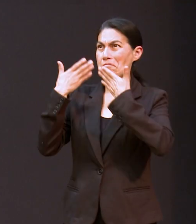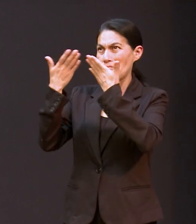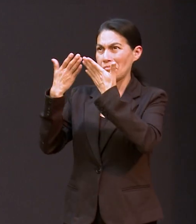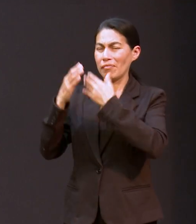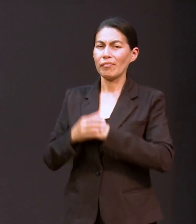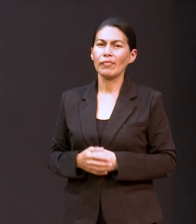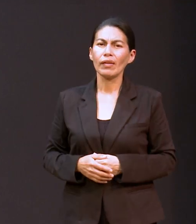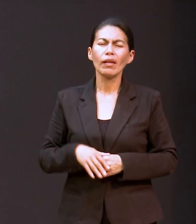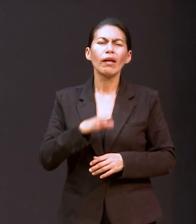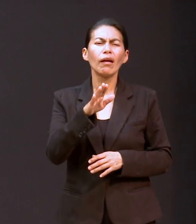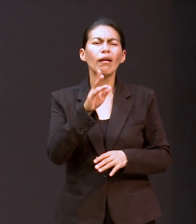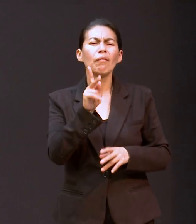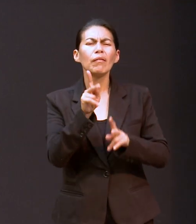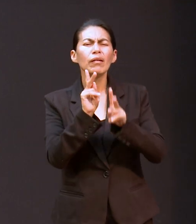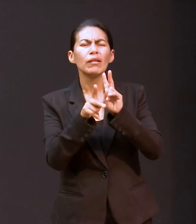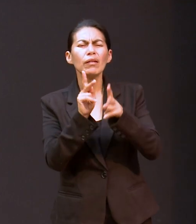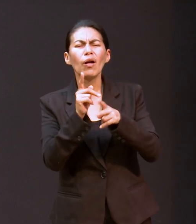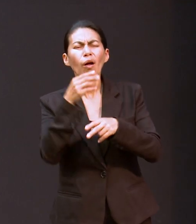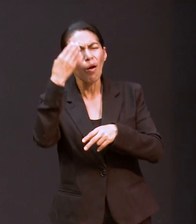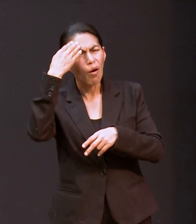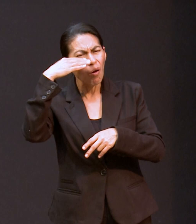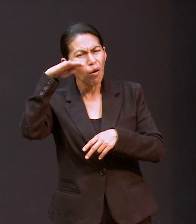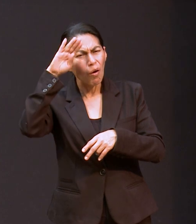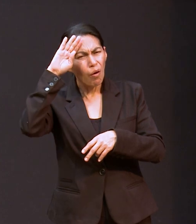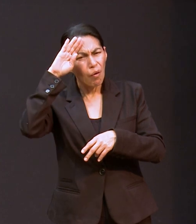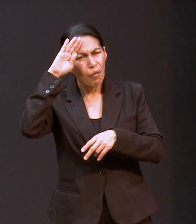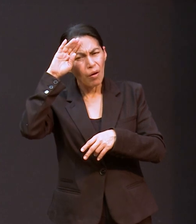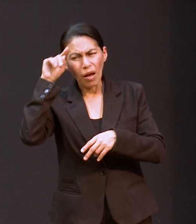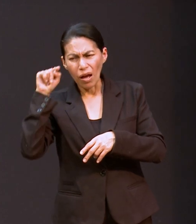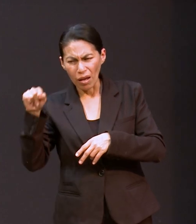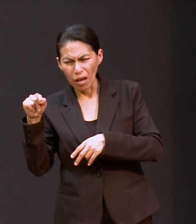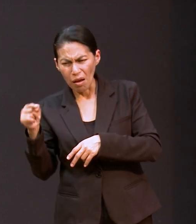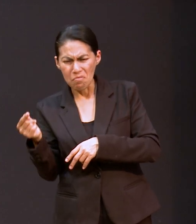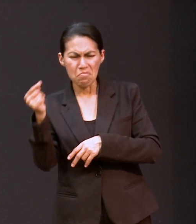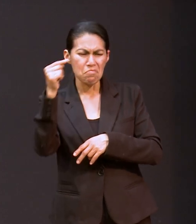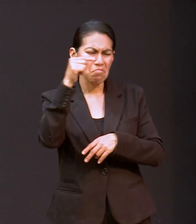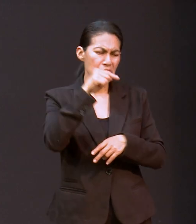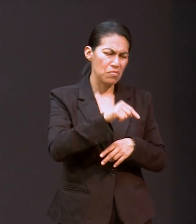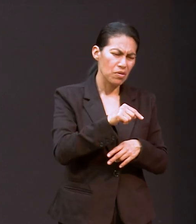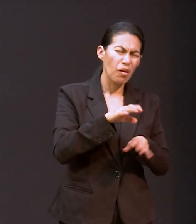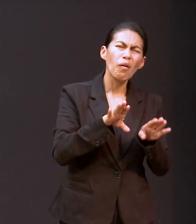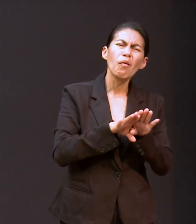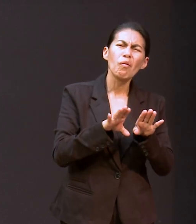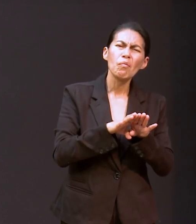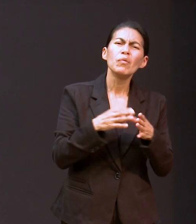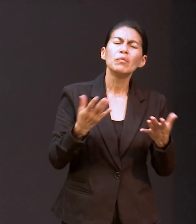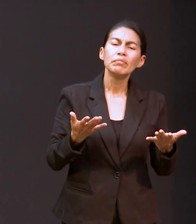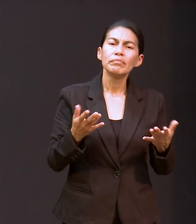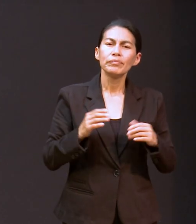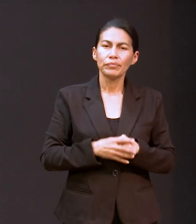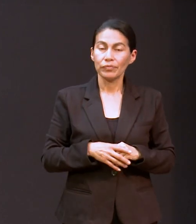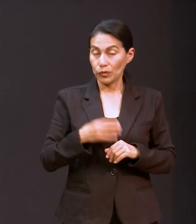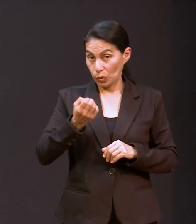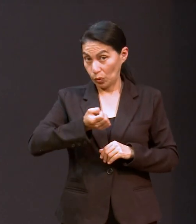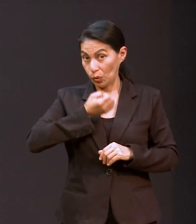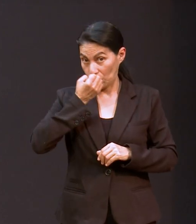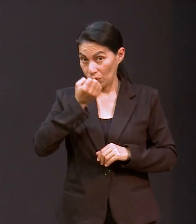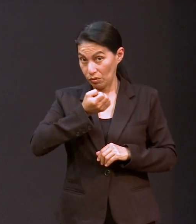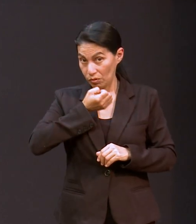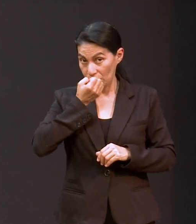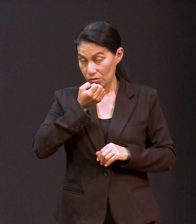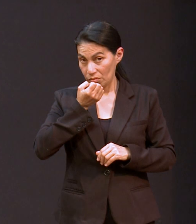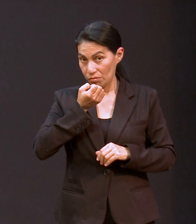cuéntanos Luis cómo saliste de Cuba Bueno eso se tiene que haber sido